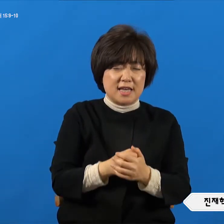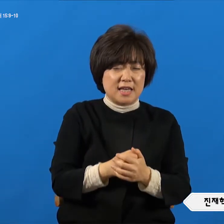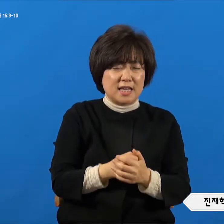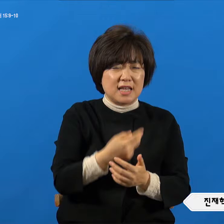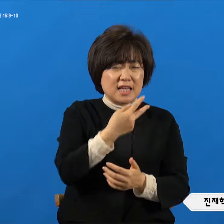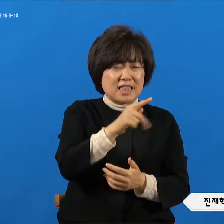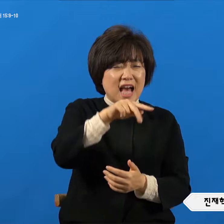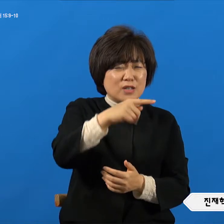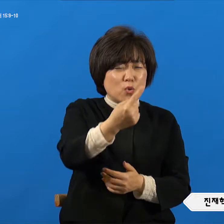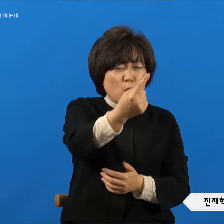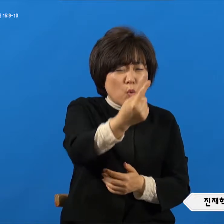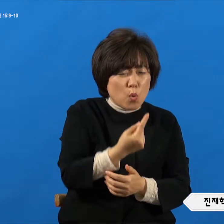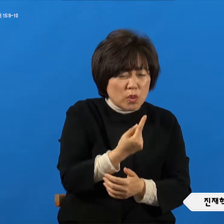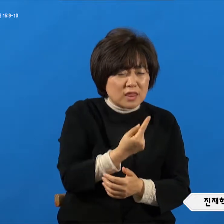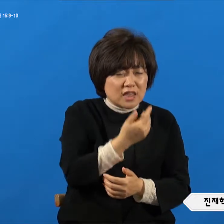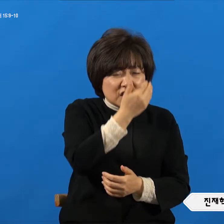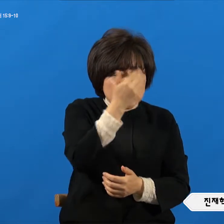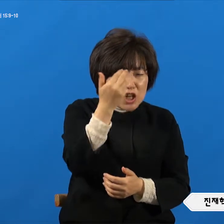청년 같은